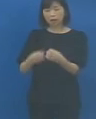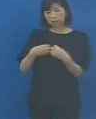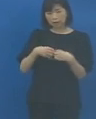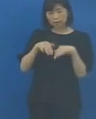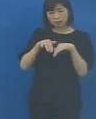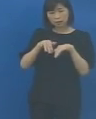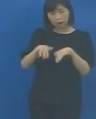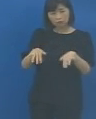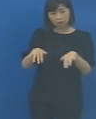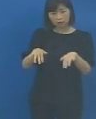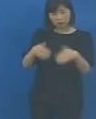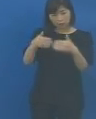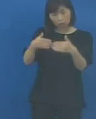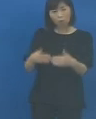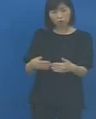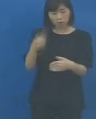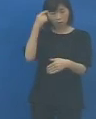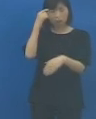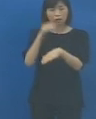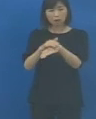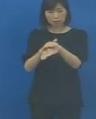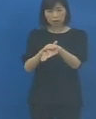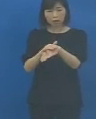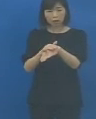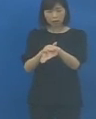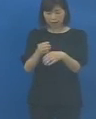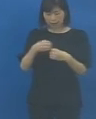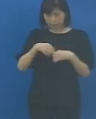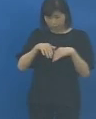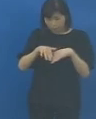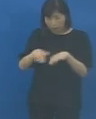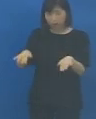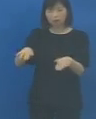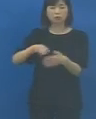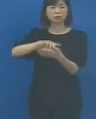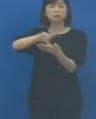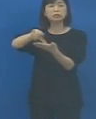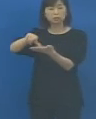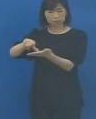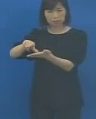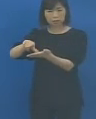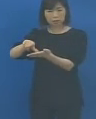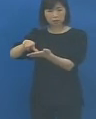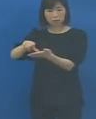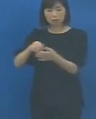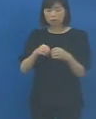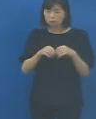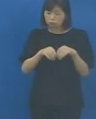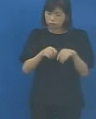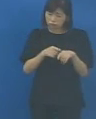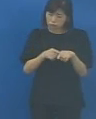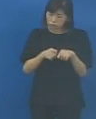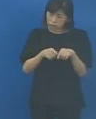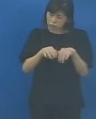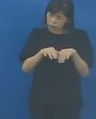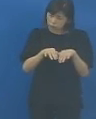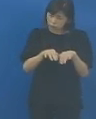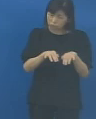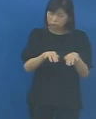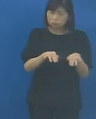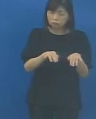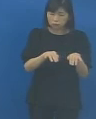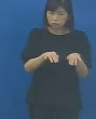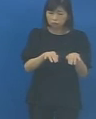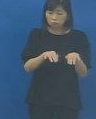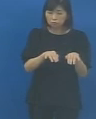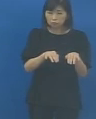防止のセオリーとしては、感染が爆発的に広がりかけている地域、あるいはそういう広がっている地域とその他の地域との